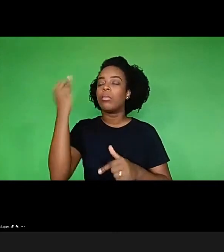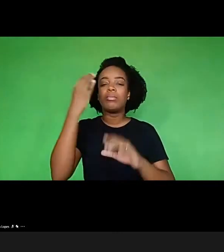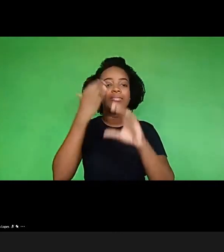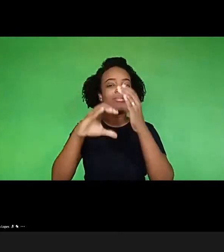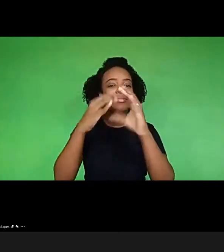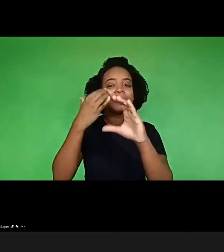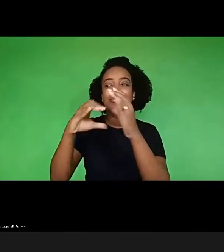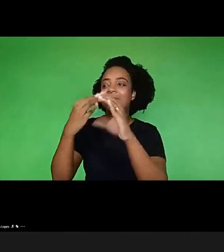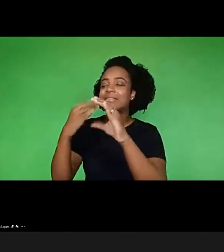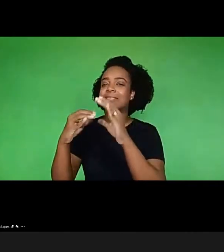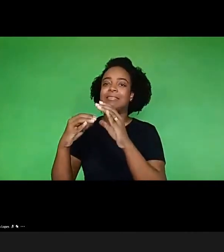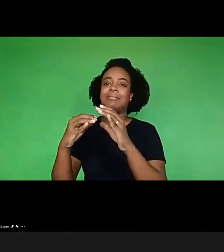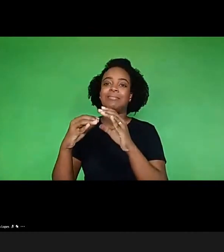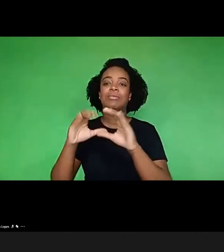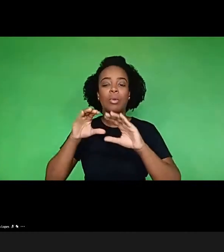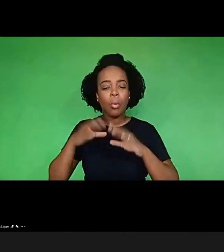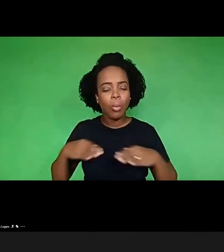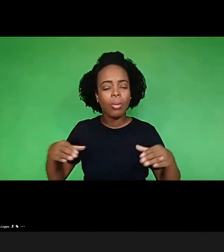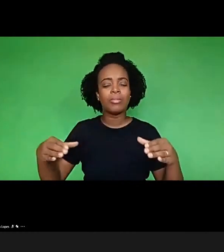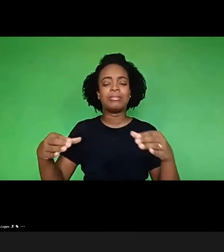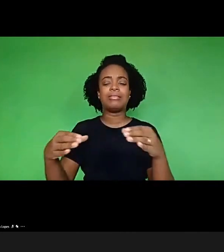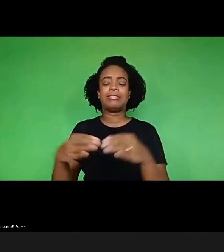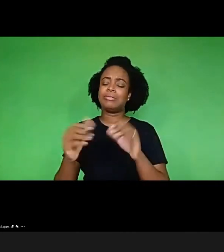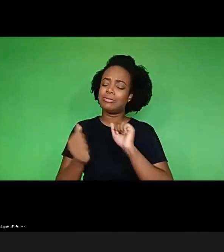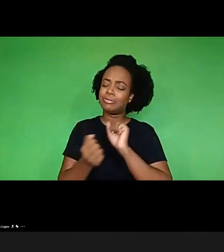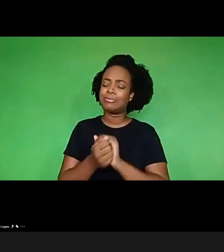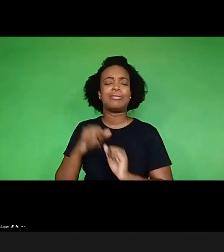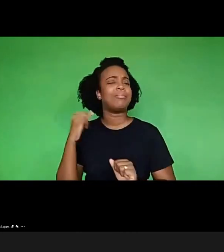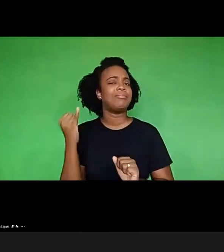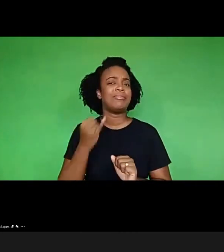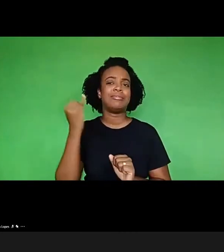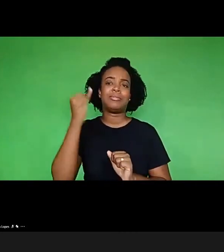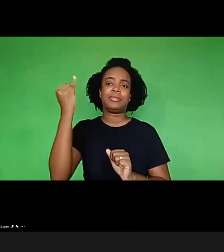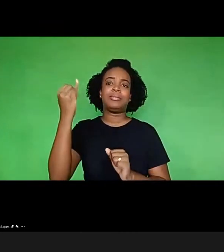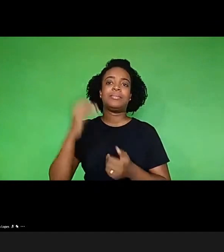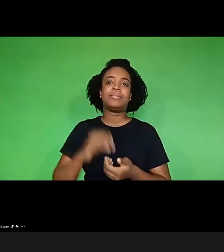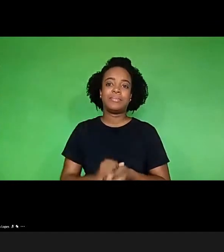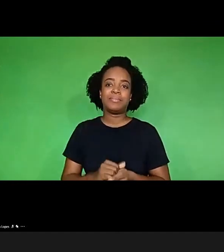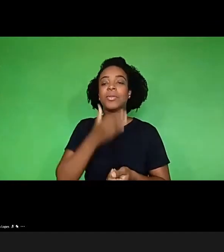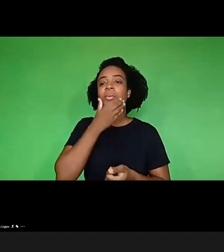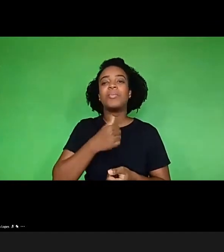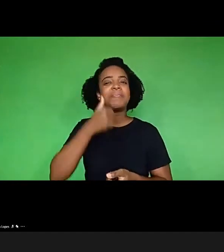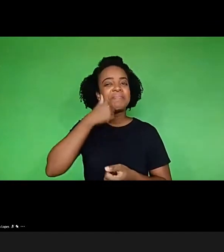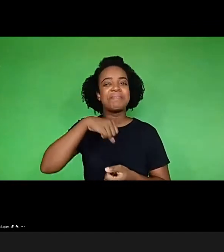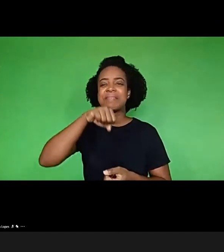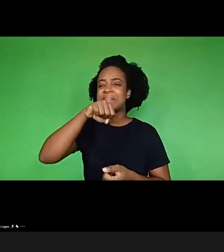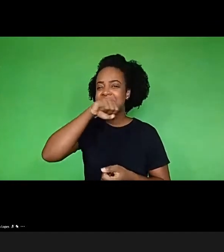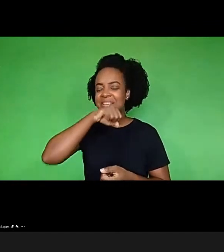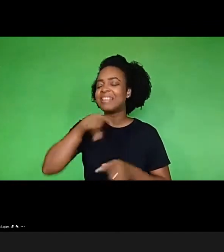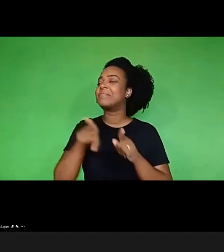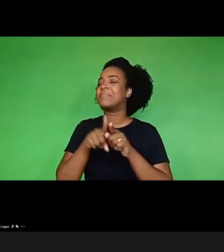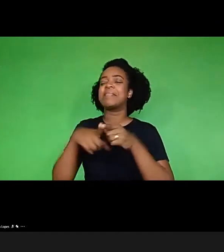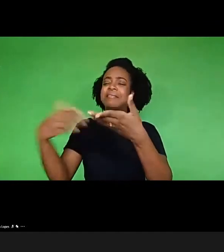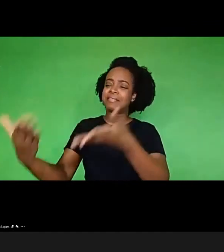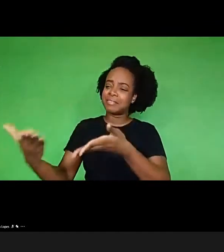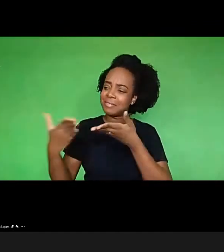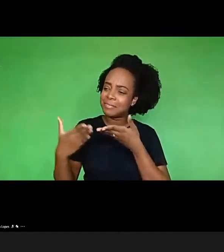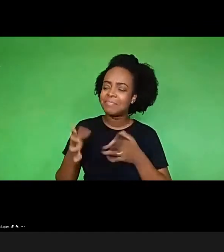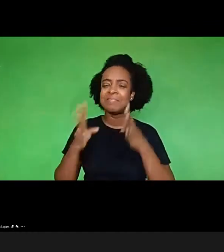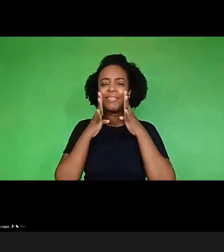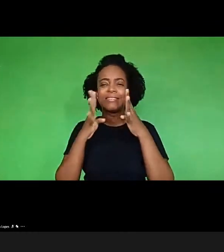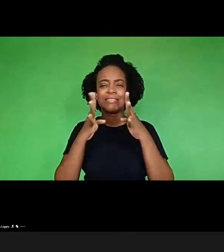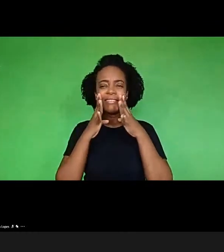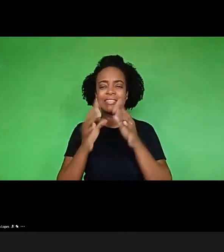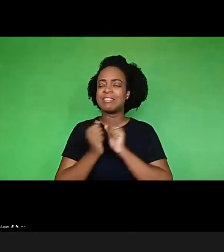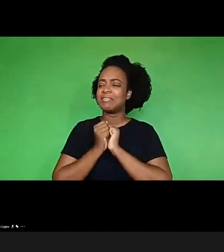comunidade, junto com os colegas e os pais também. Chame os seus pais para participarem com vocês, é importante que eles vejam o que está acontecendo,